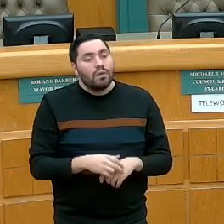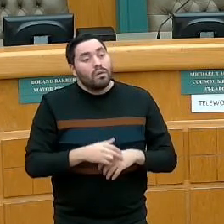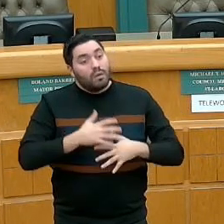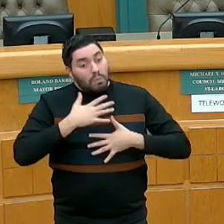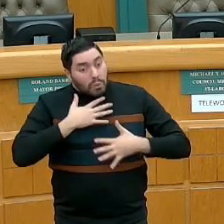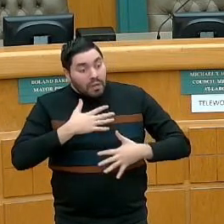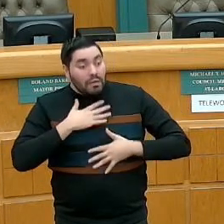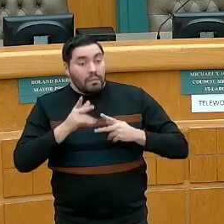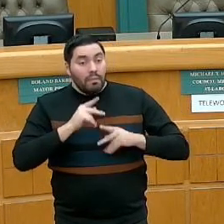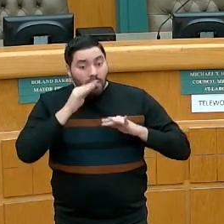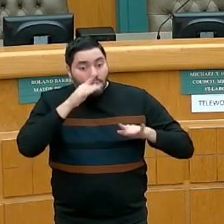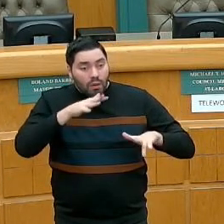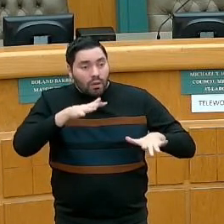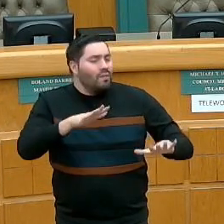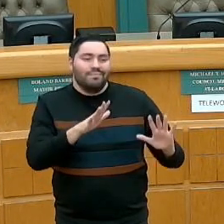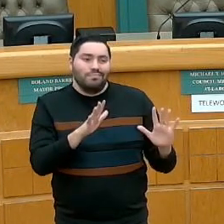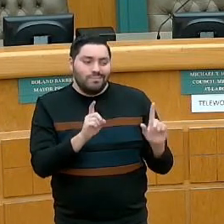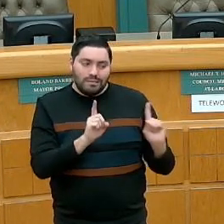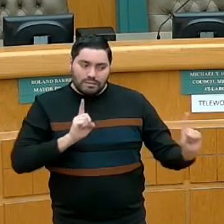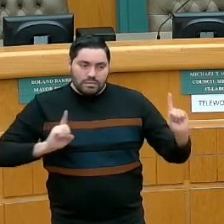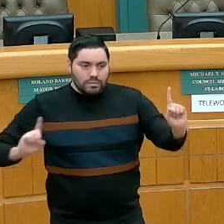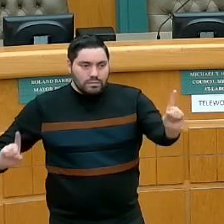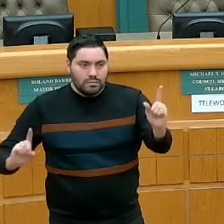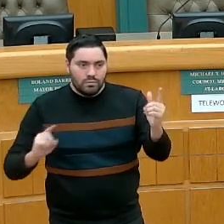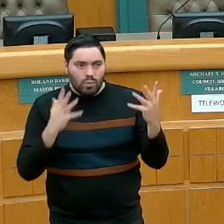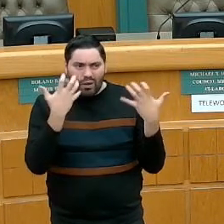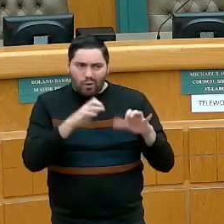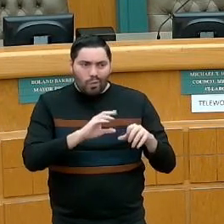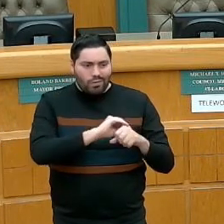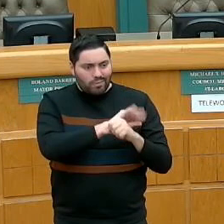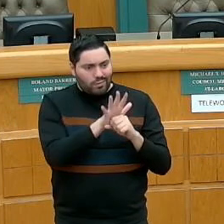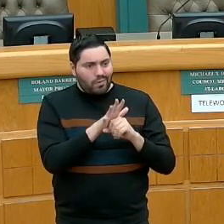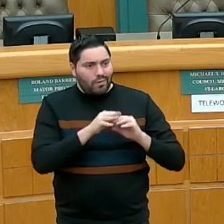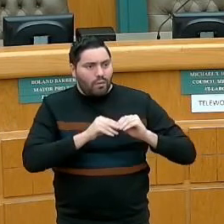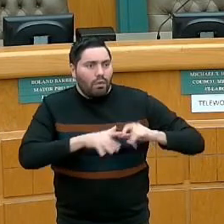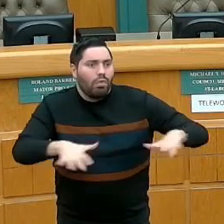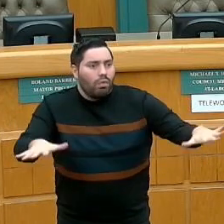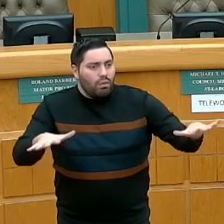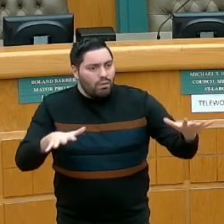the virus can be transferred in the form of a droplet.